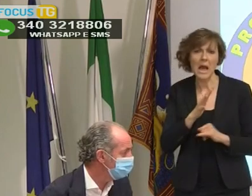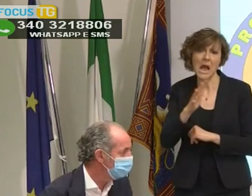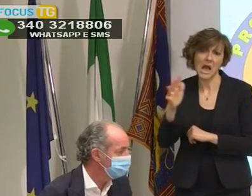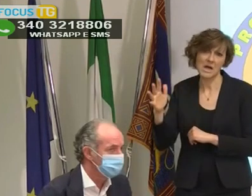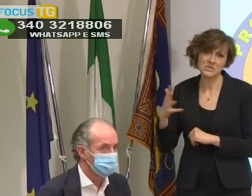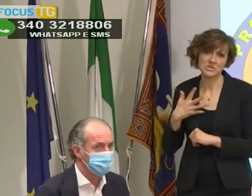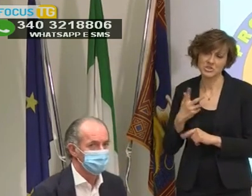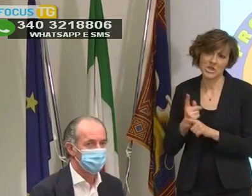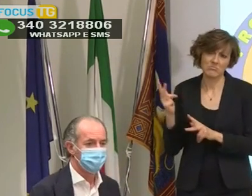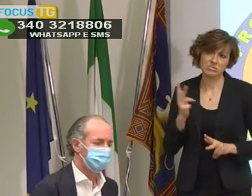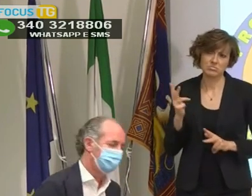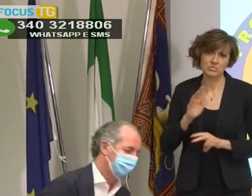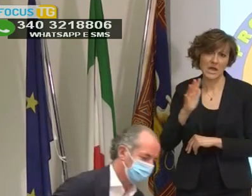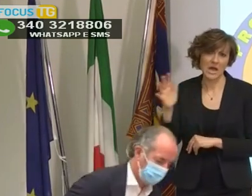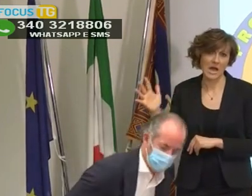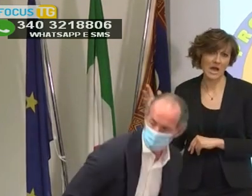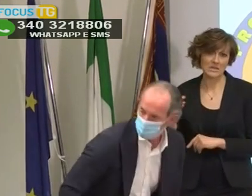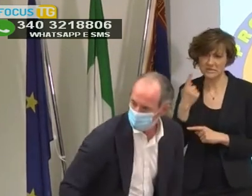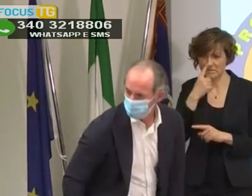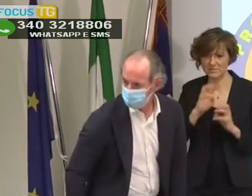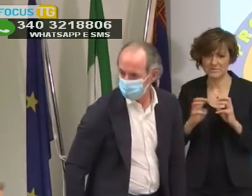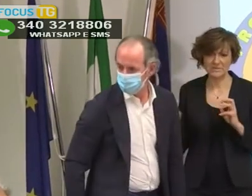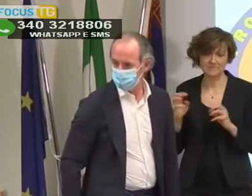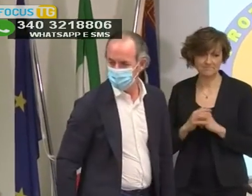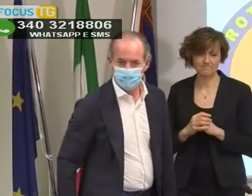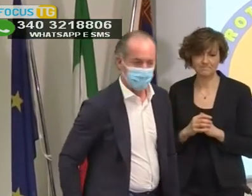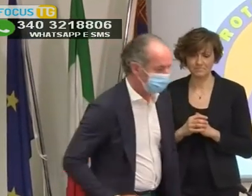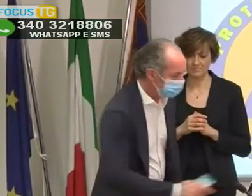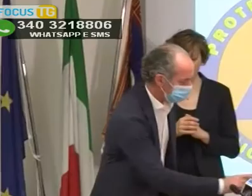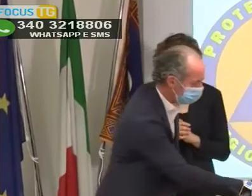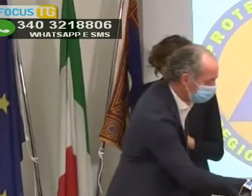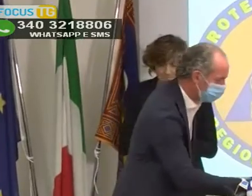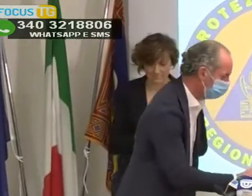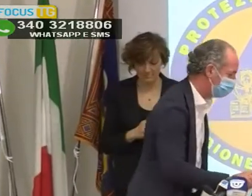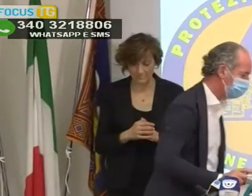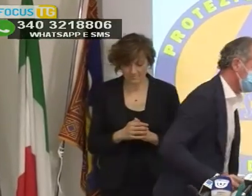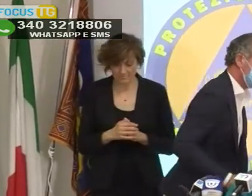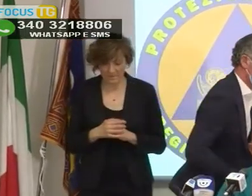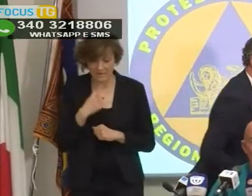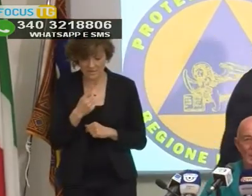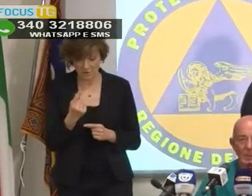altri. Ne stanno arrivando da tutto il mondo e anche dall'Italia.